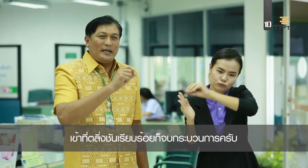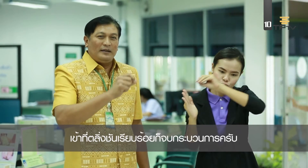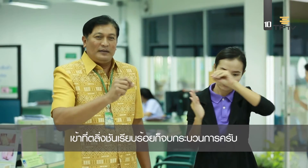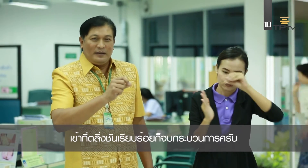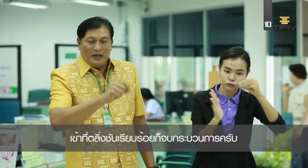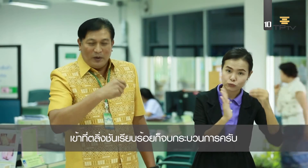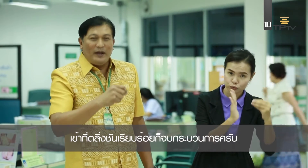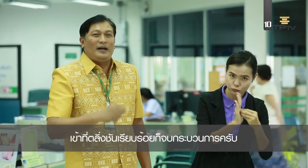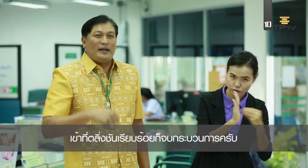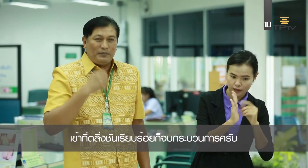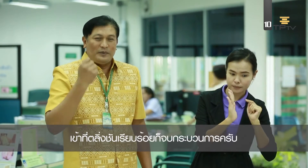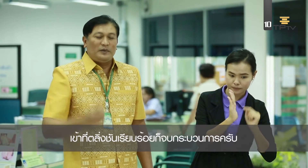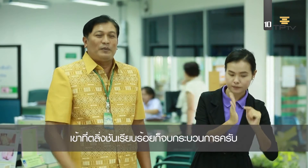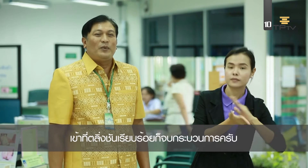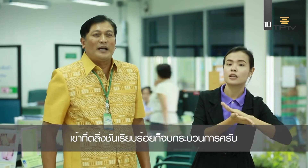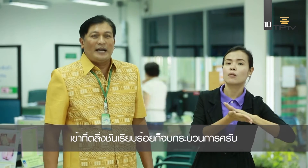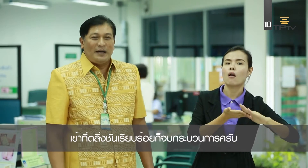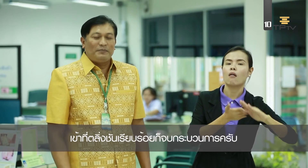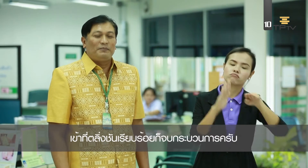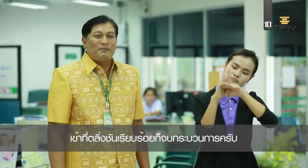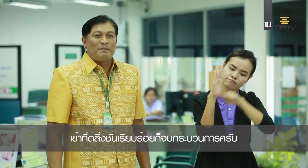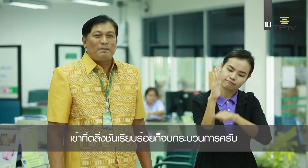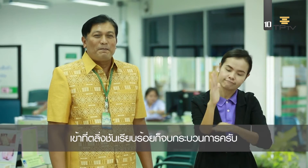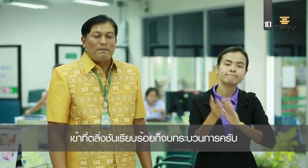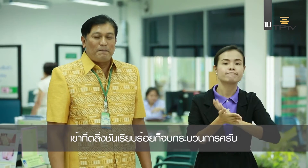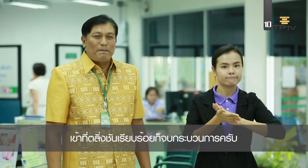รียบตลิ่งชันเรียบร้อยครับจบกระบวนการครับ